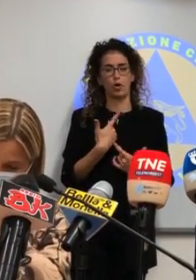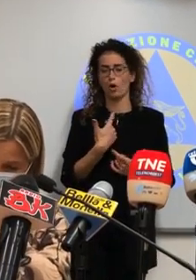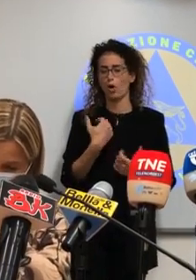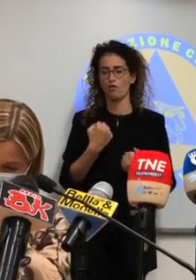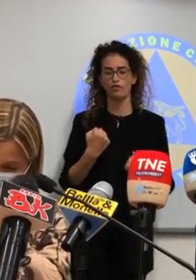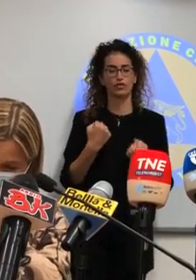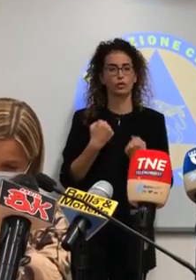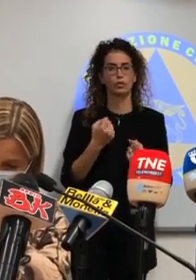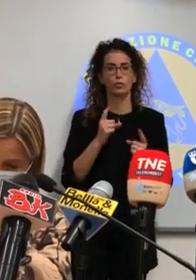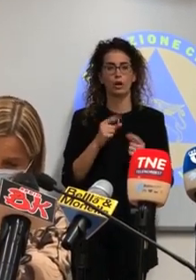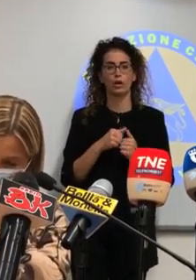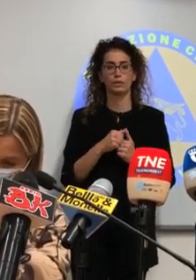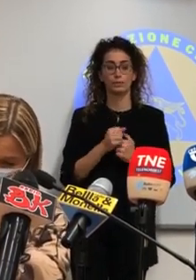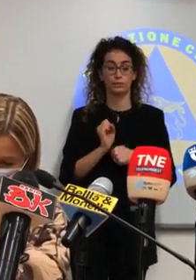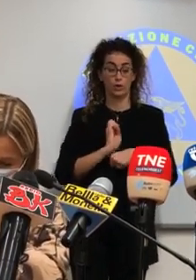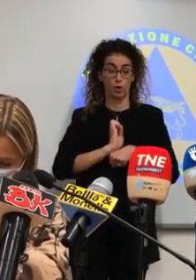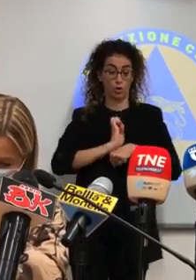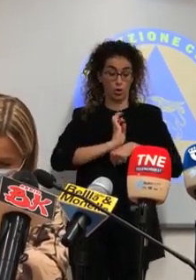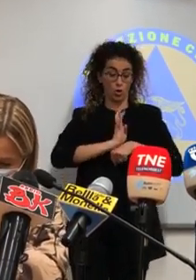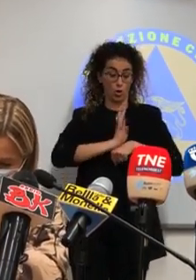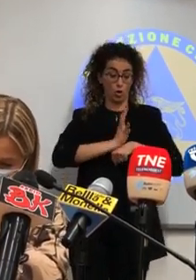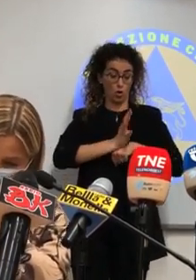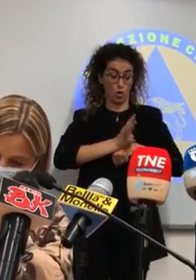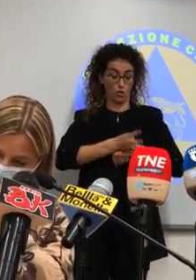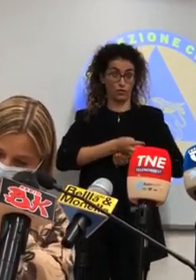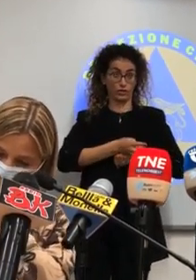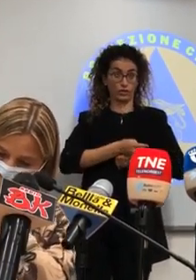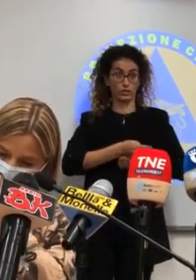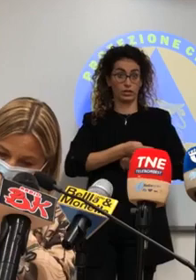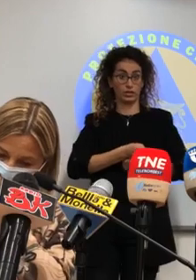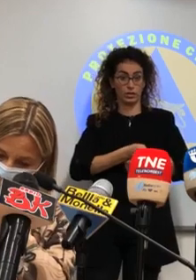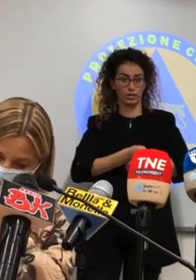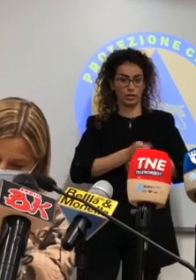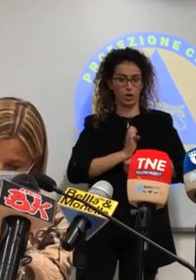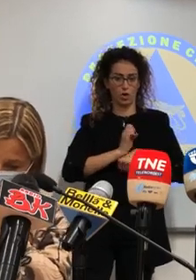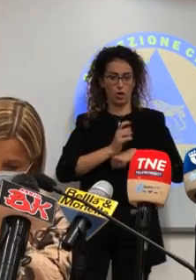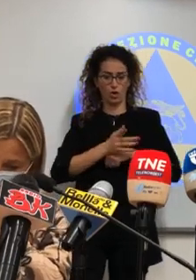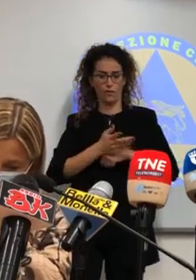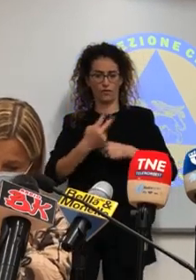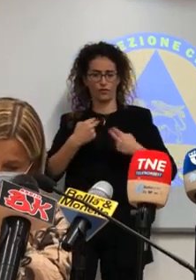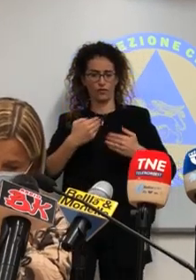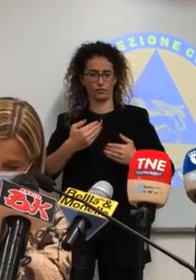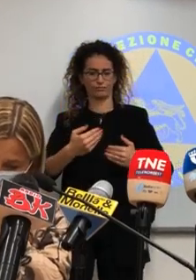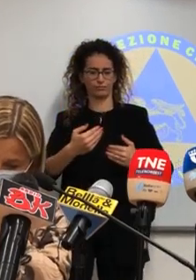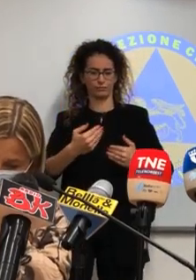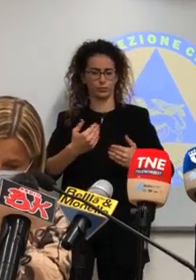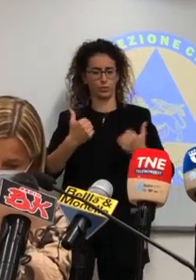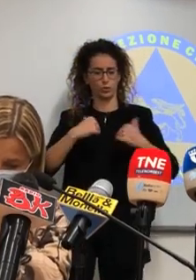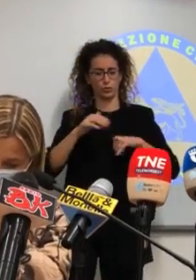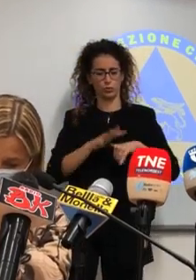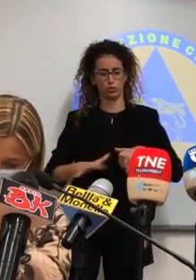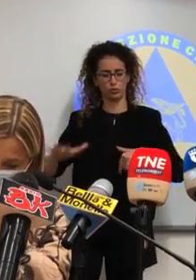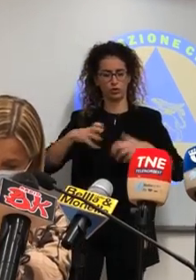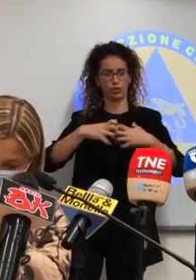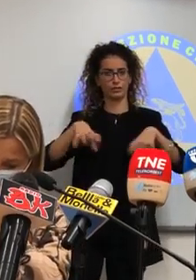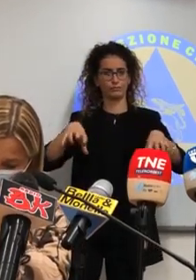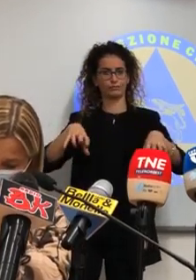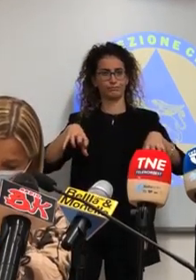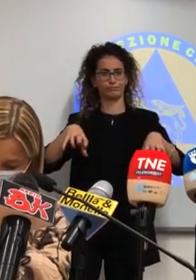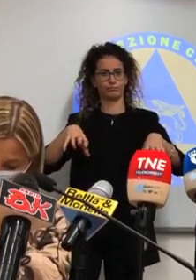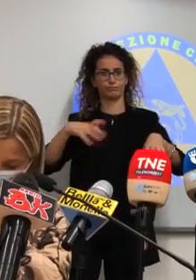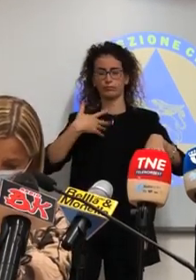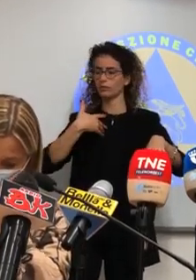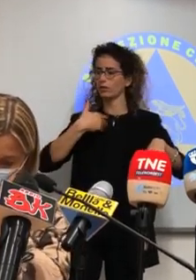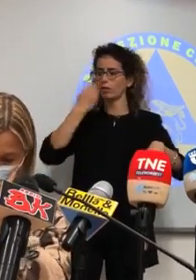immaginare che il Covid sopravviva al Covid come spaccatura sociale. È una componente minoritaria rispetto alle idee